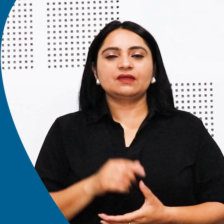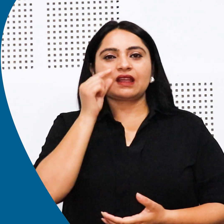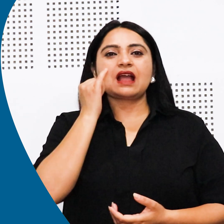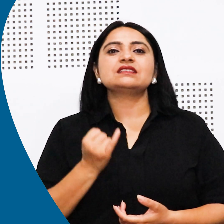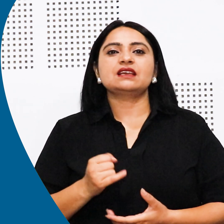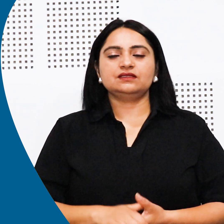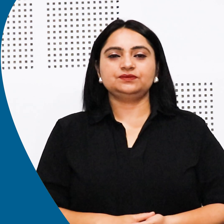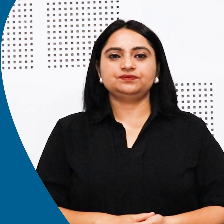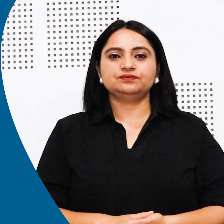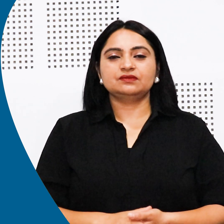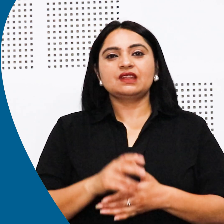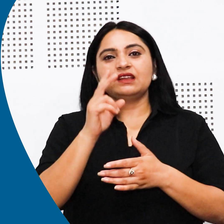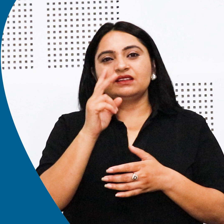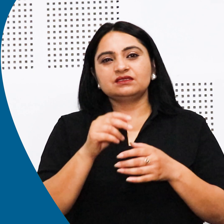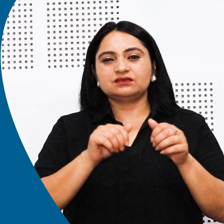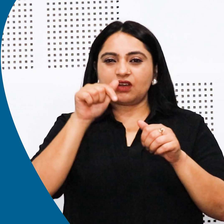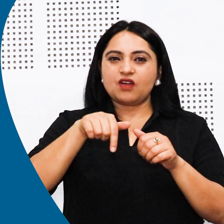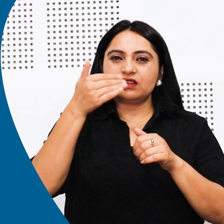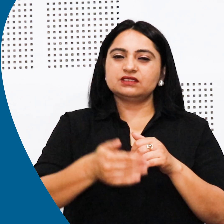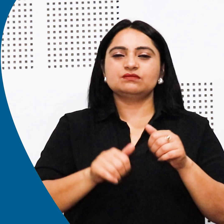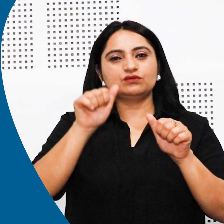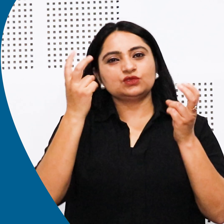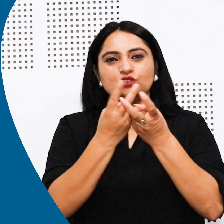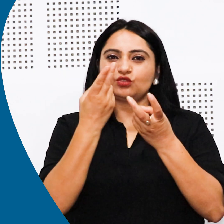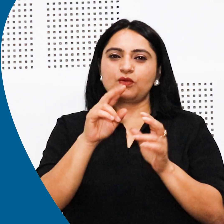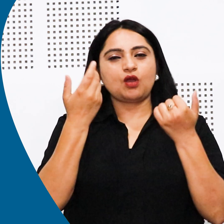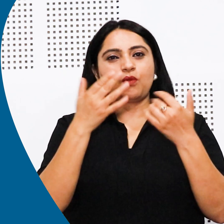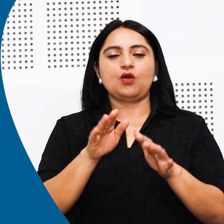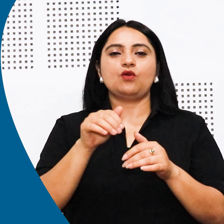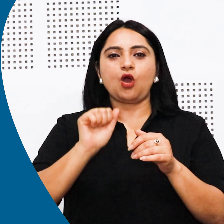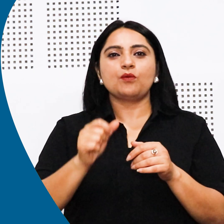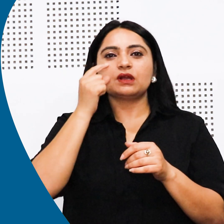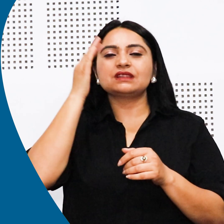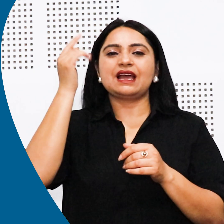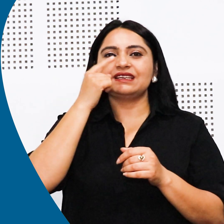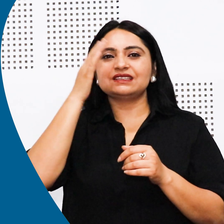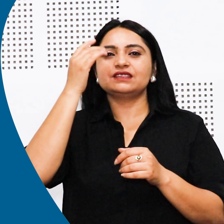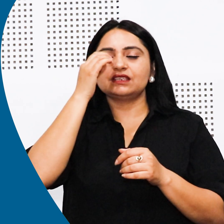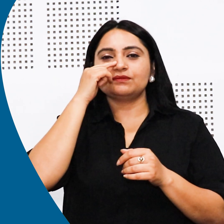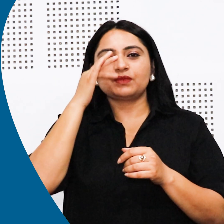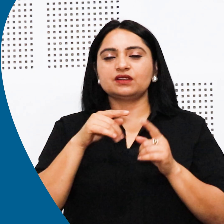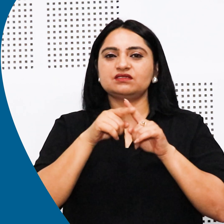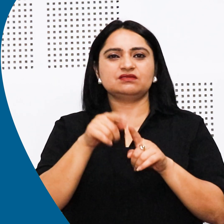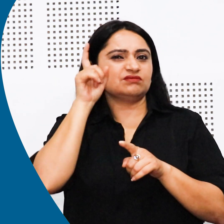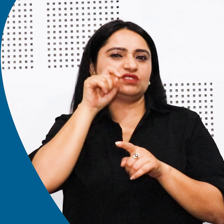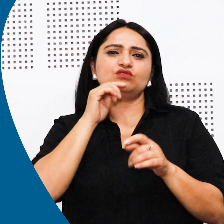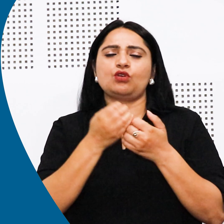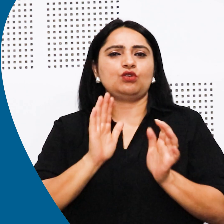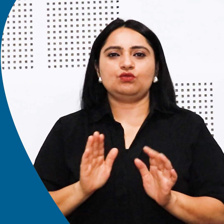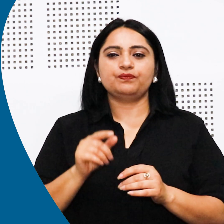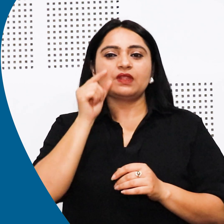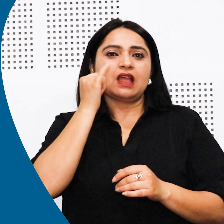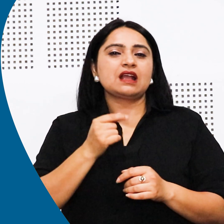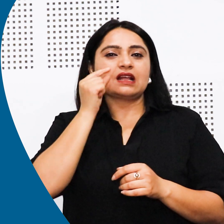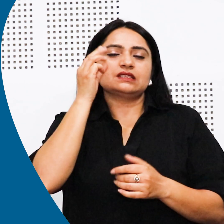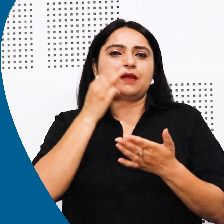कान्छा, यतिका दिन जे भयो भयो, अब दाई दिदीबहिनीहरूसँग रिस नराखेस् है। कान्छा दाइले